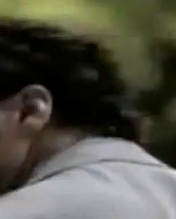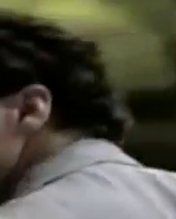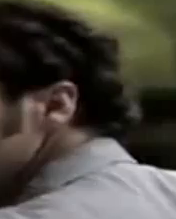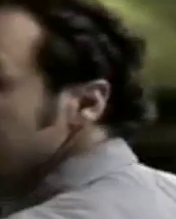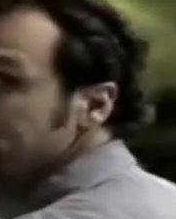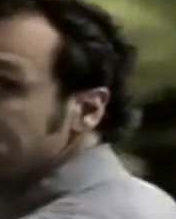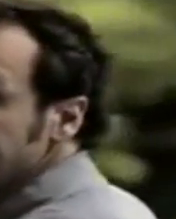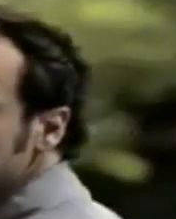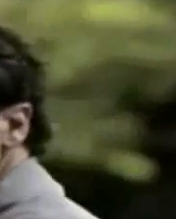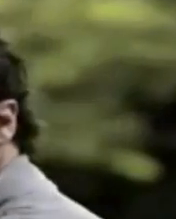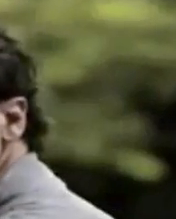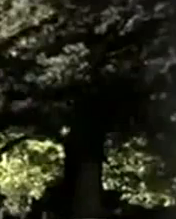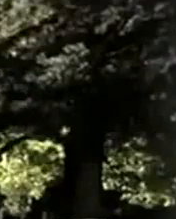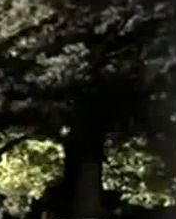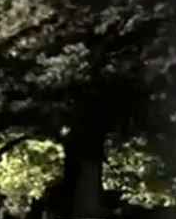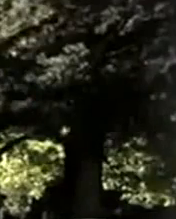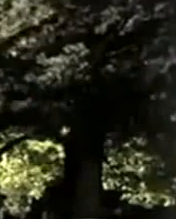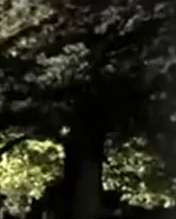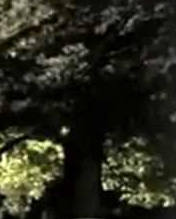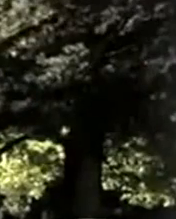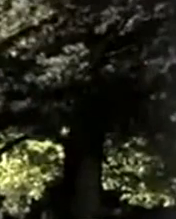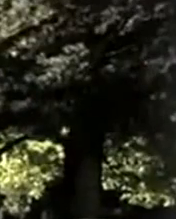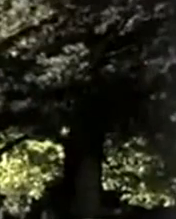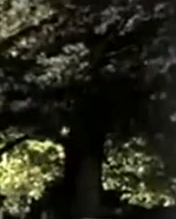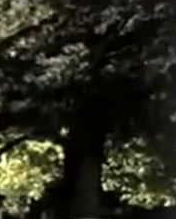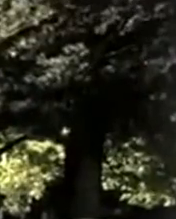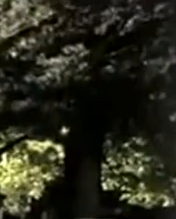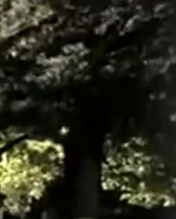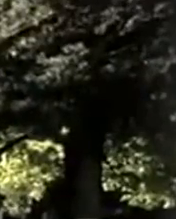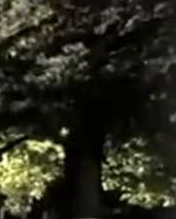Ei, olha! Como